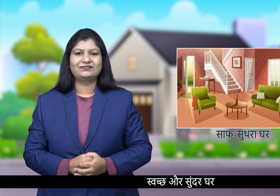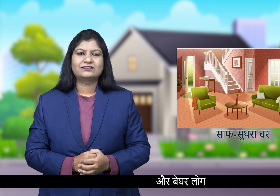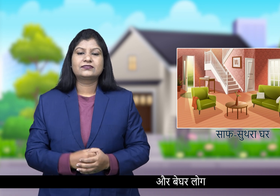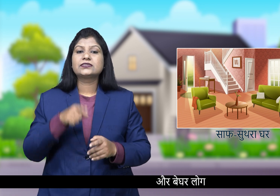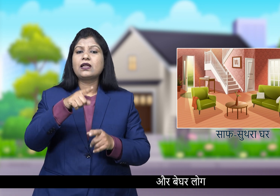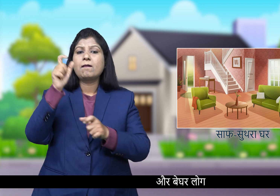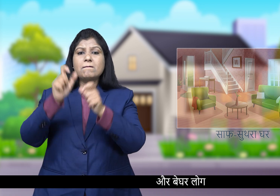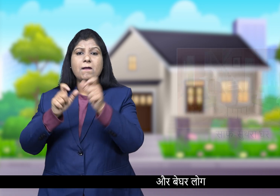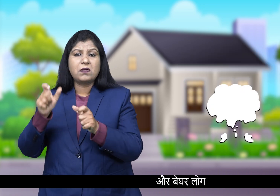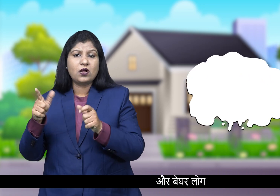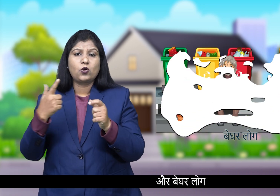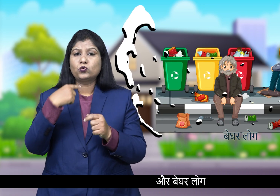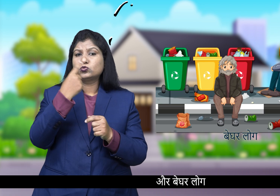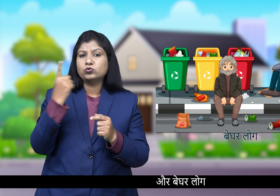और बेघर लोग।